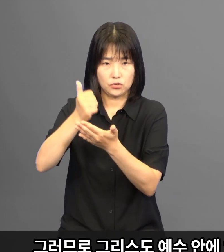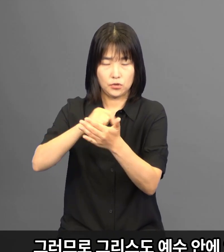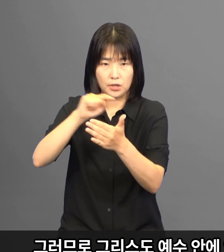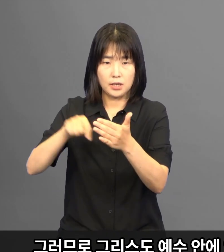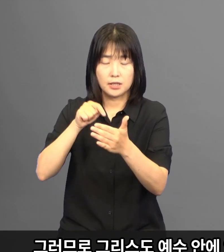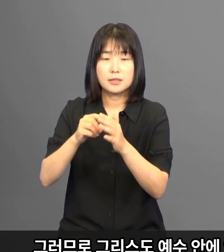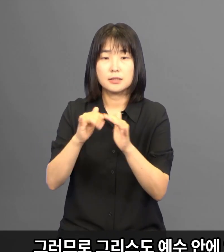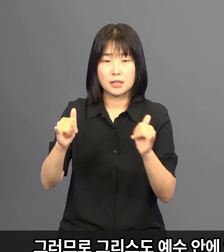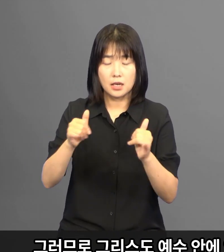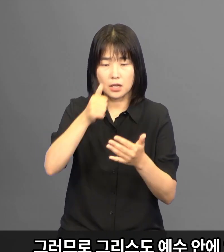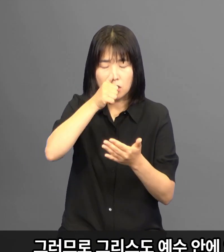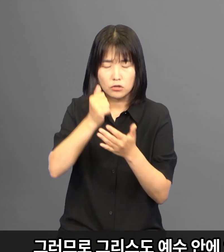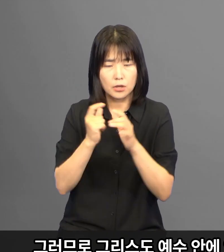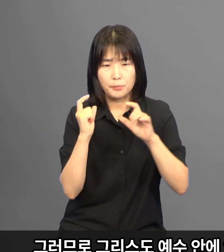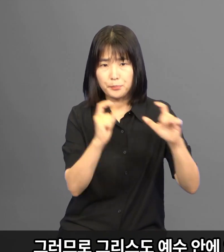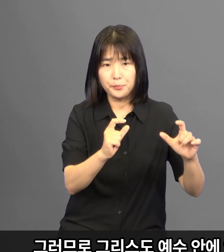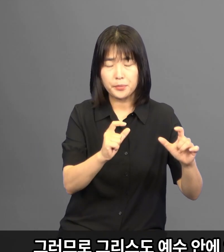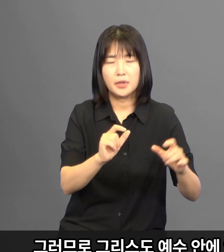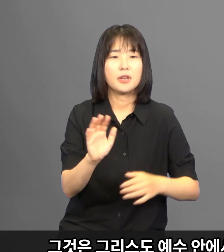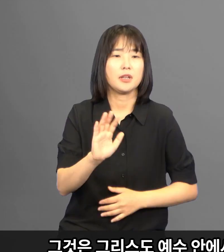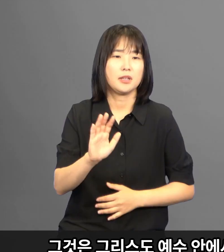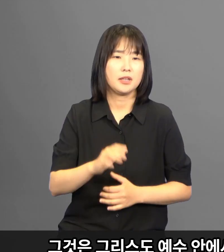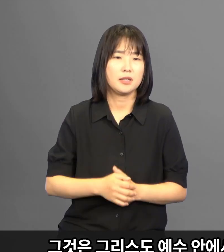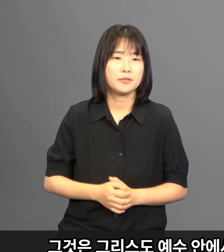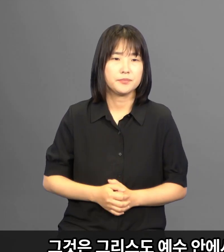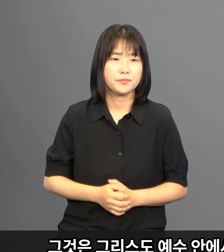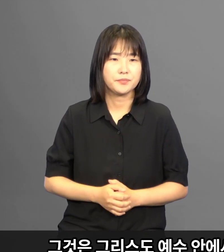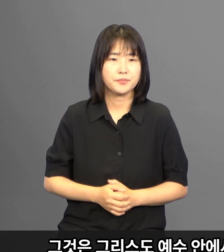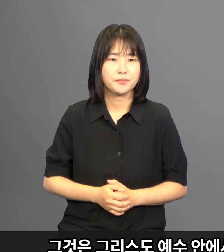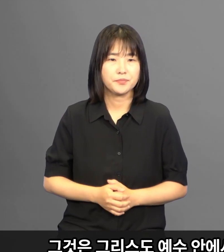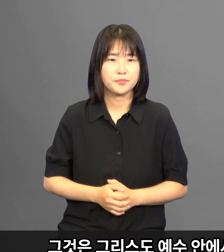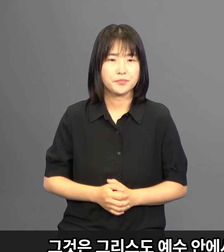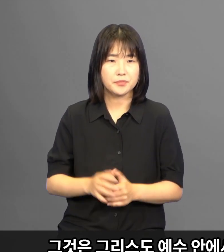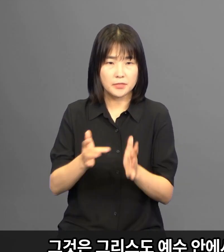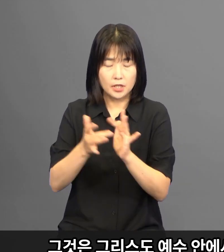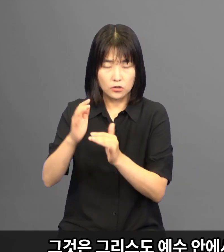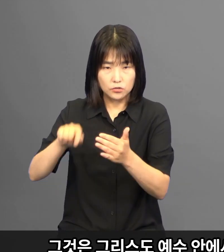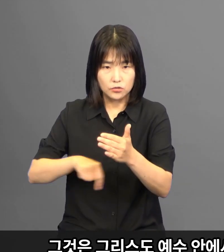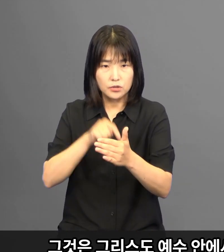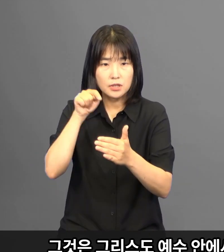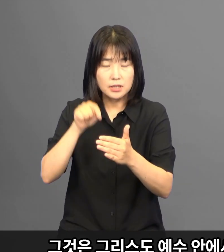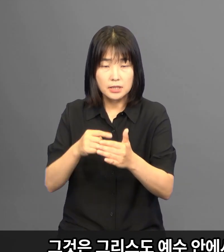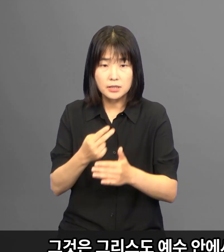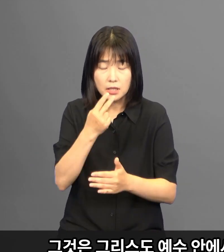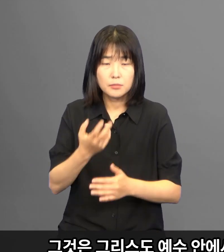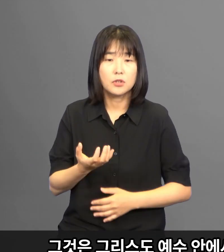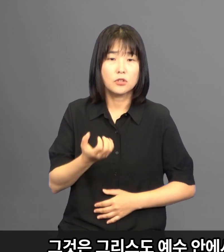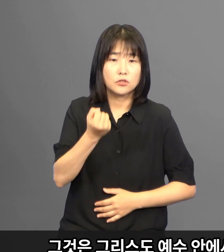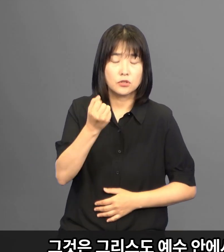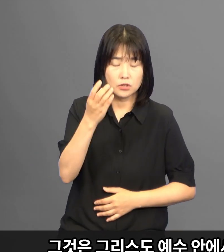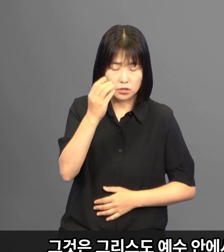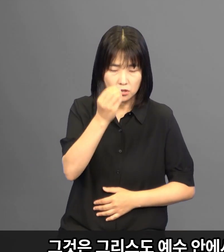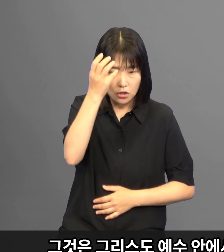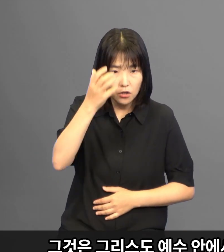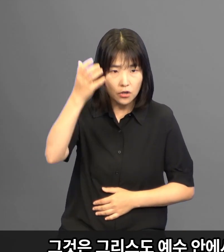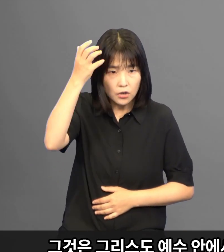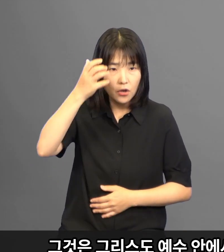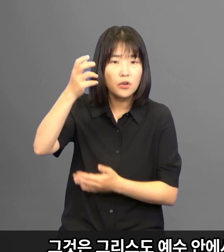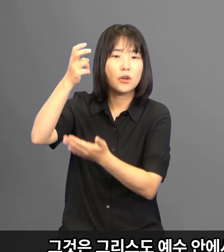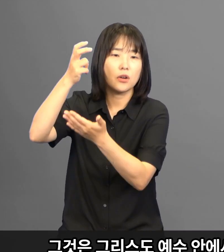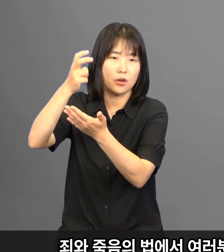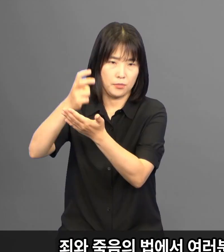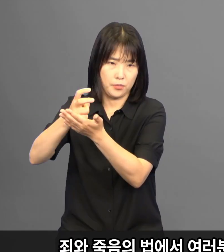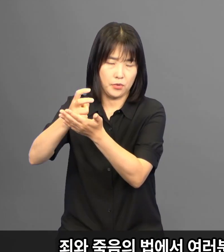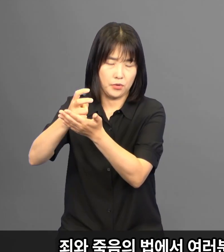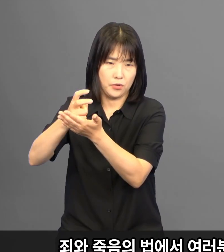있는 사람들은 정죄를 받지 않습니다. 그것은 그리스도 예수 안에서 생명을 누리게 하는 성령의